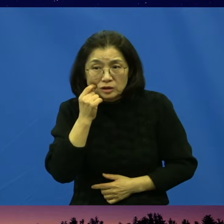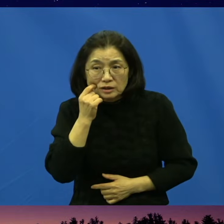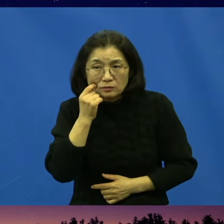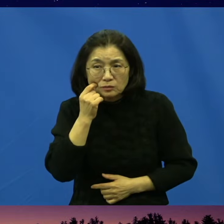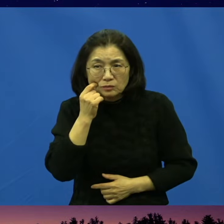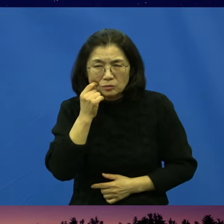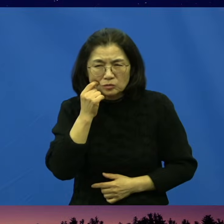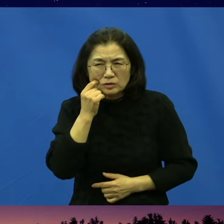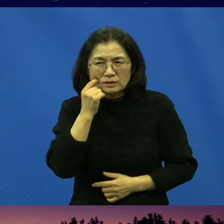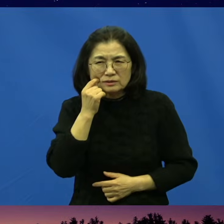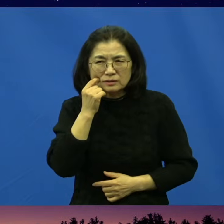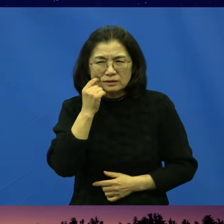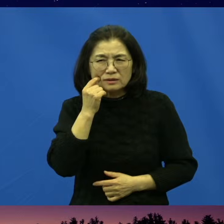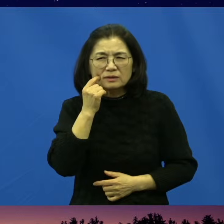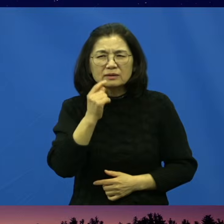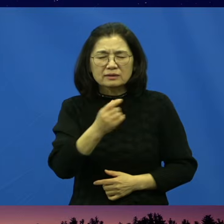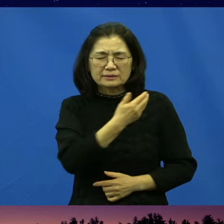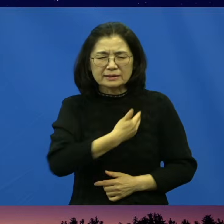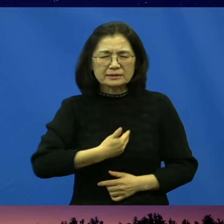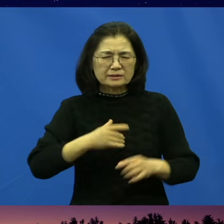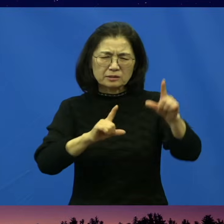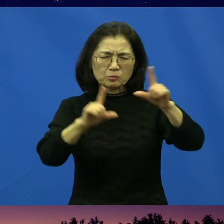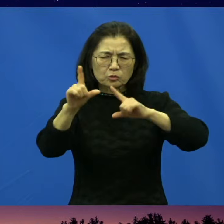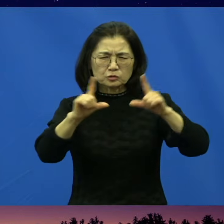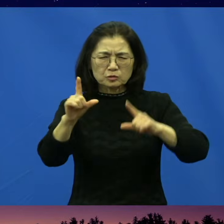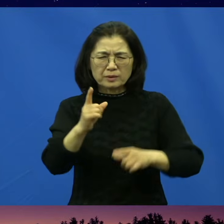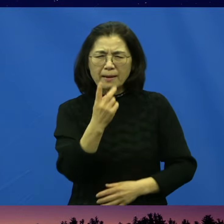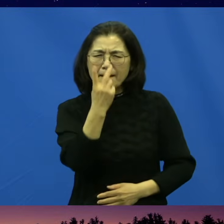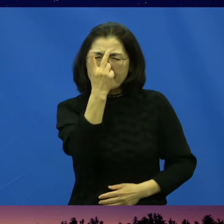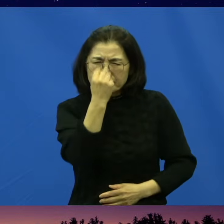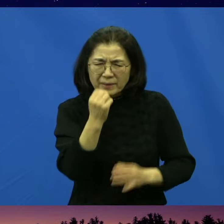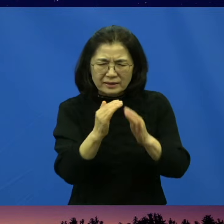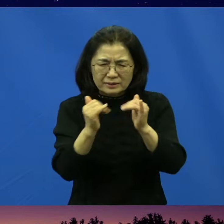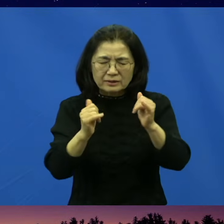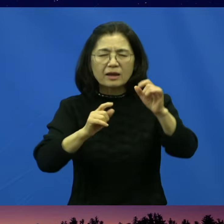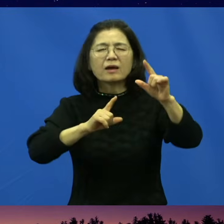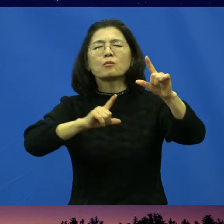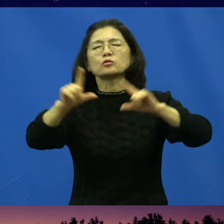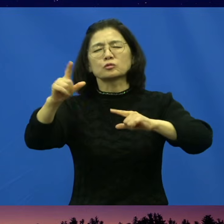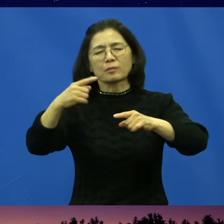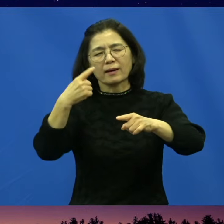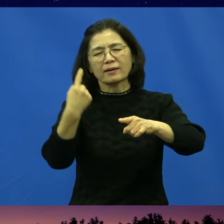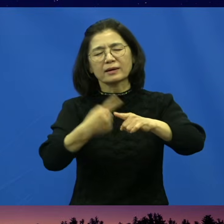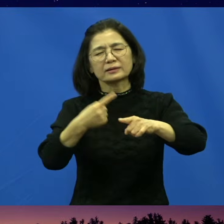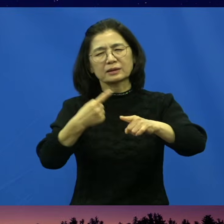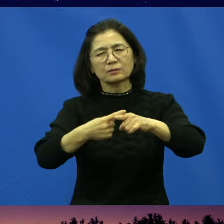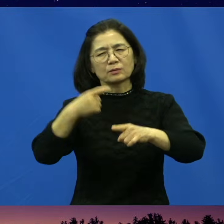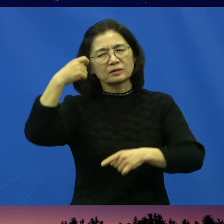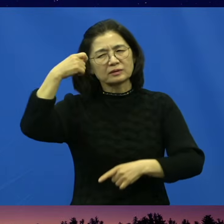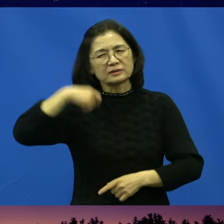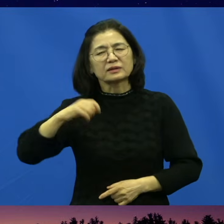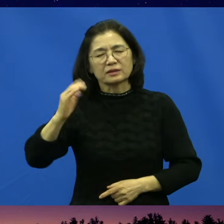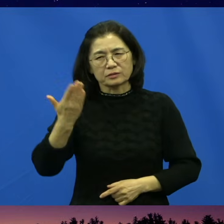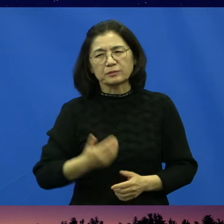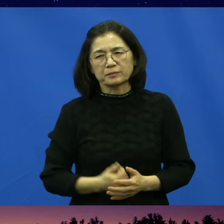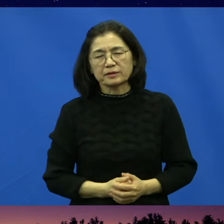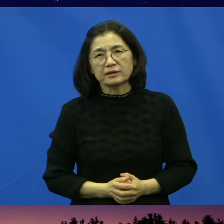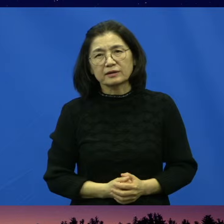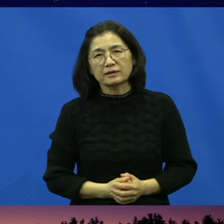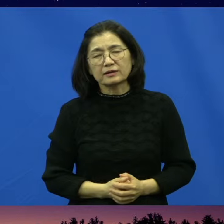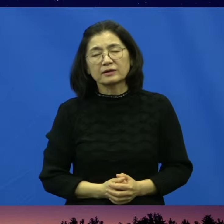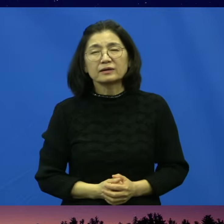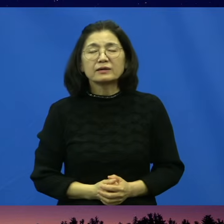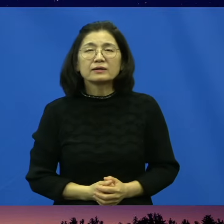모습 속에 우리가 바디메오도 보고, 바디메오의 모습 속에 제자들도 보게 되는 것이죠.